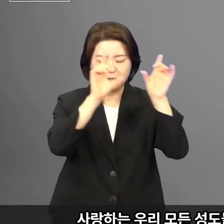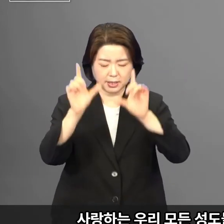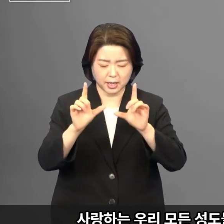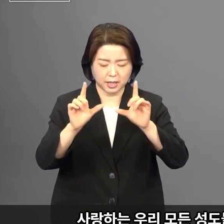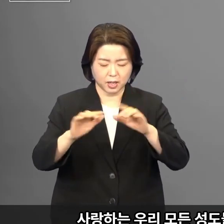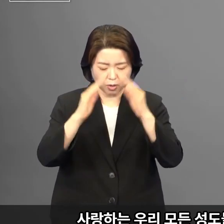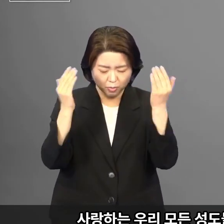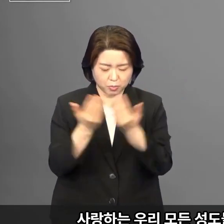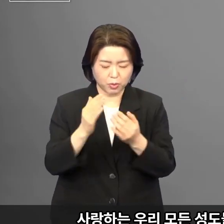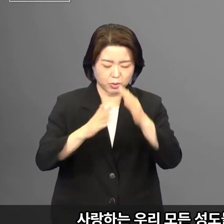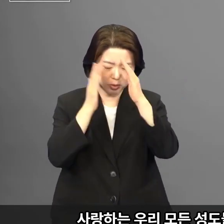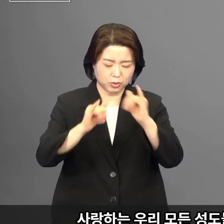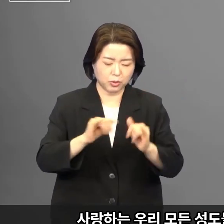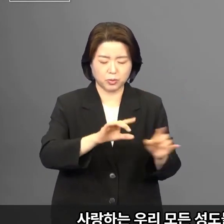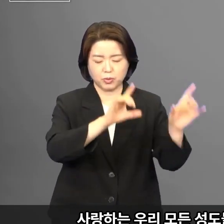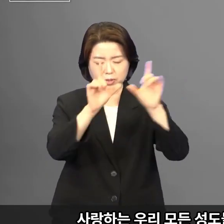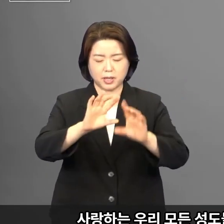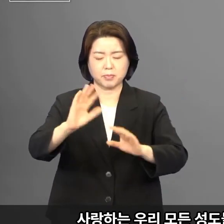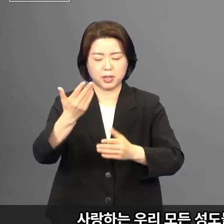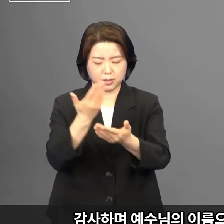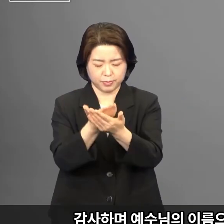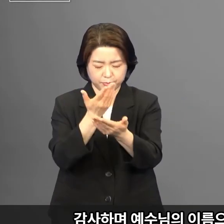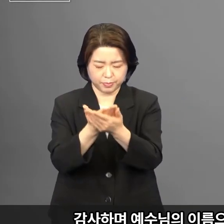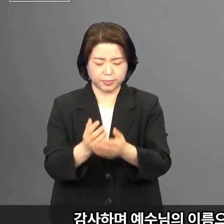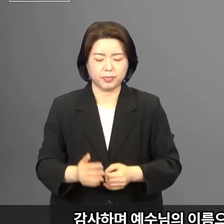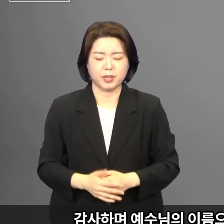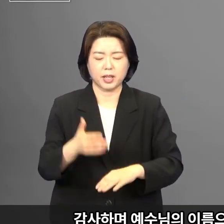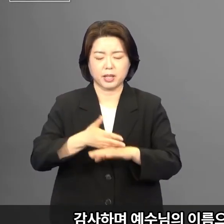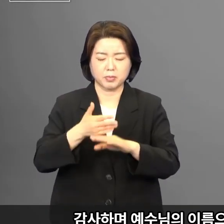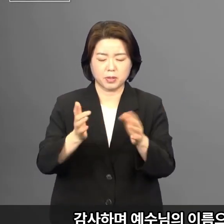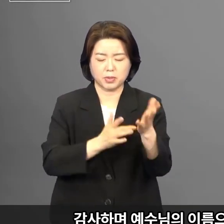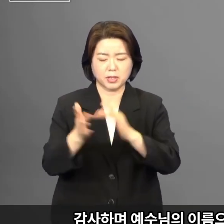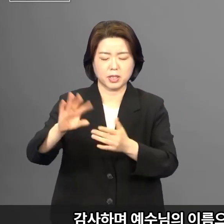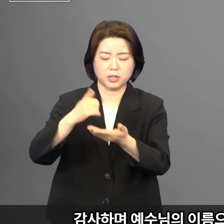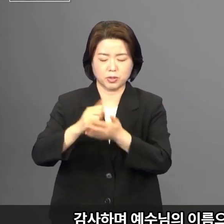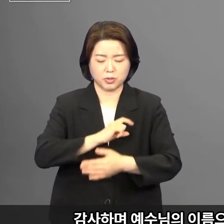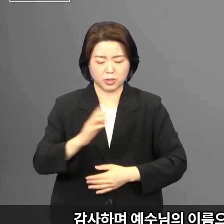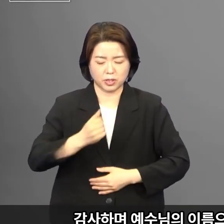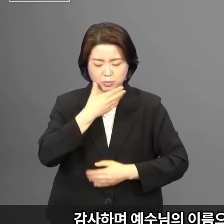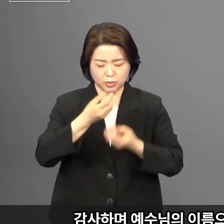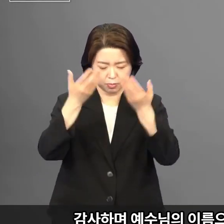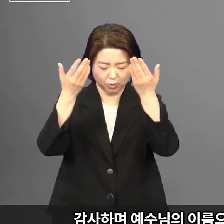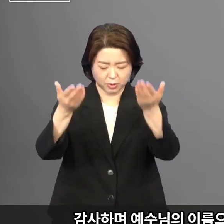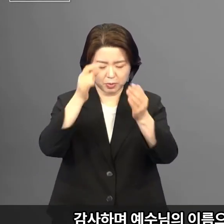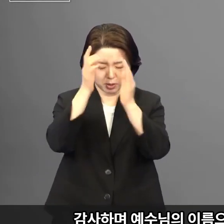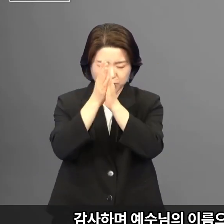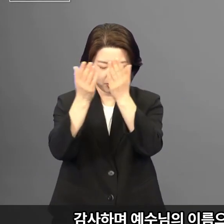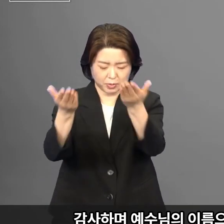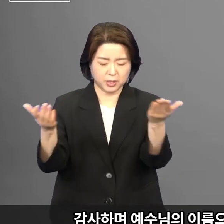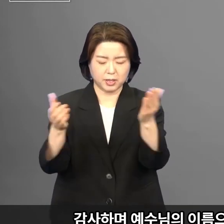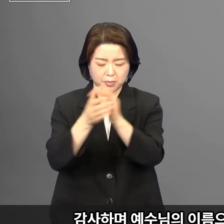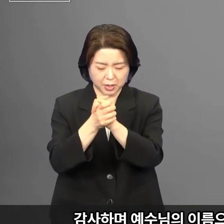우리 모든 성도들의 삶이 되게 하여 주시옵소서. 감사합니다. 예수님의 이름으로 축복하며 기도드립니다. 아멘.